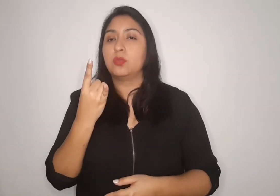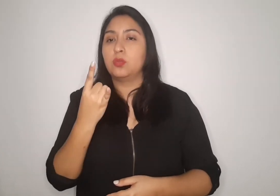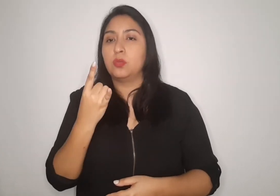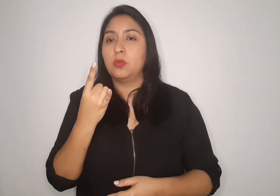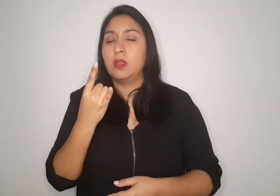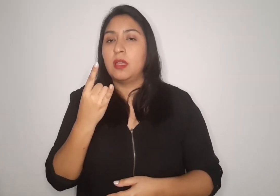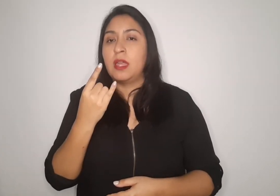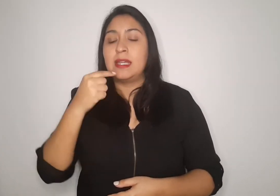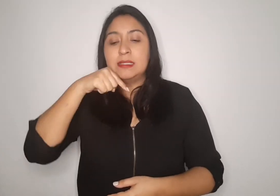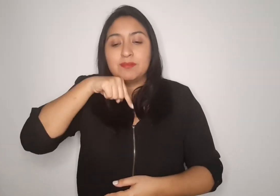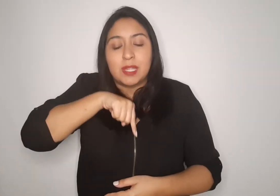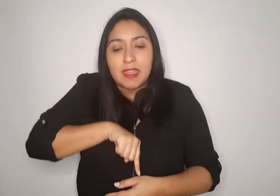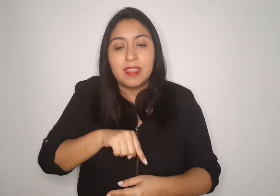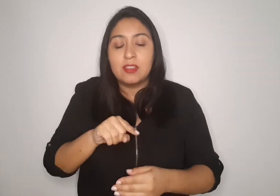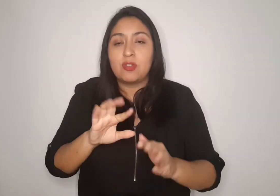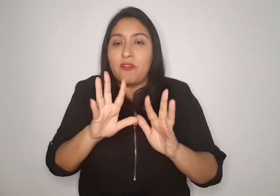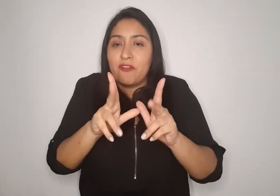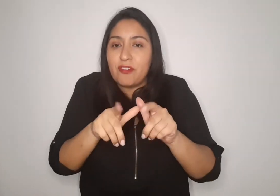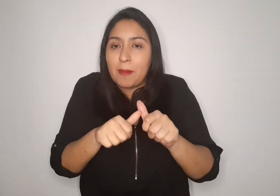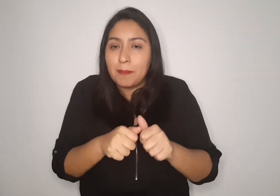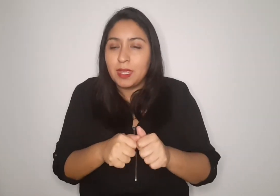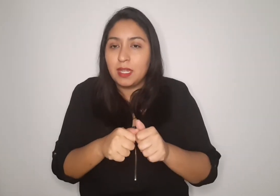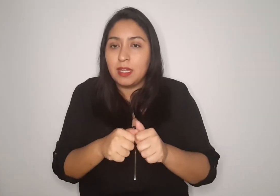interno, hacia la familia. Hay que reforzar el espíritu.